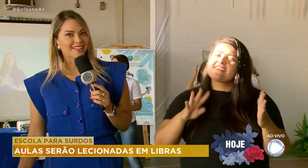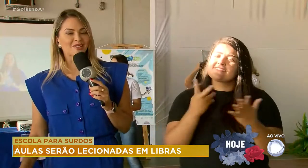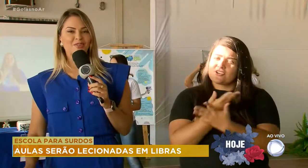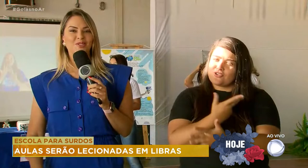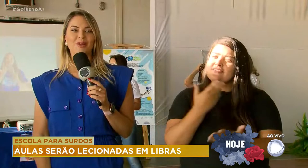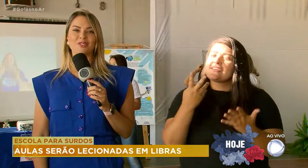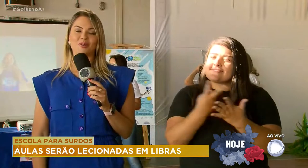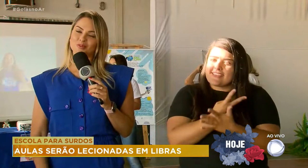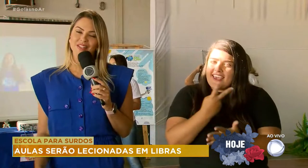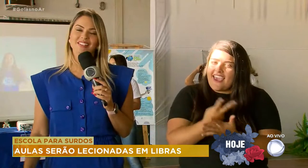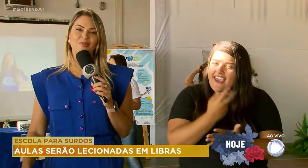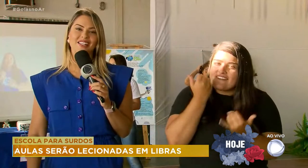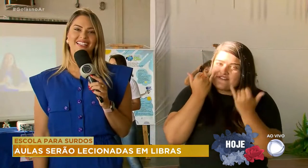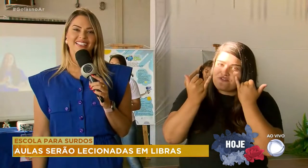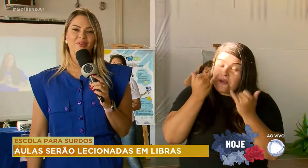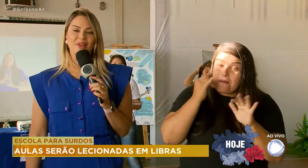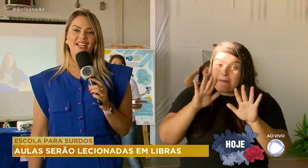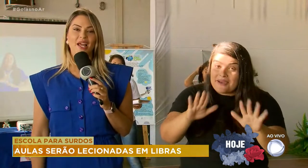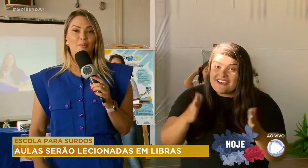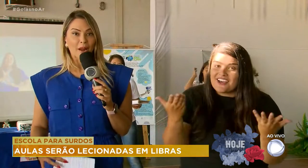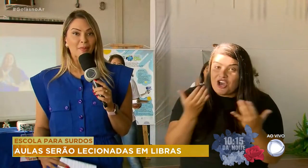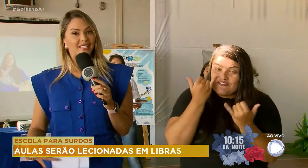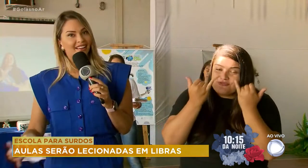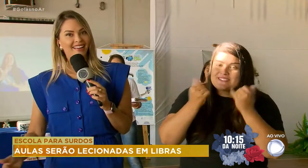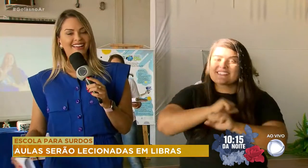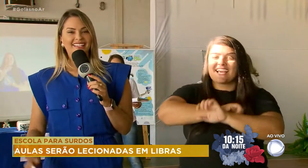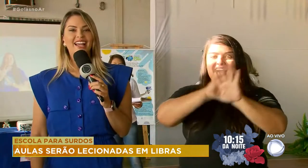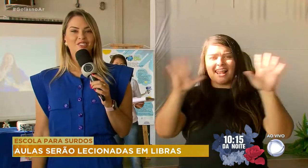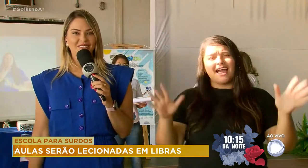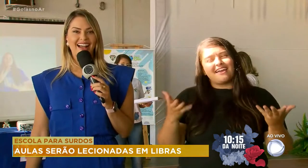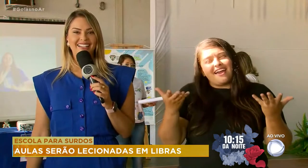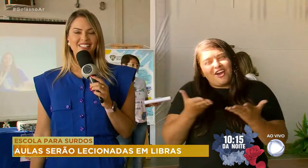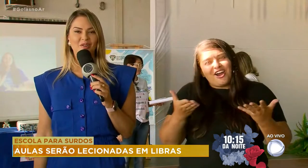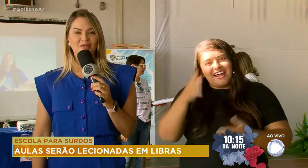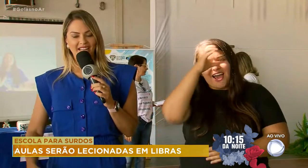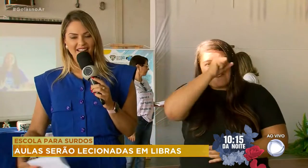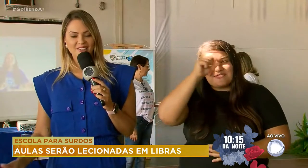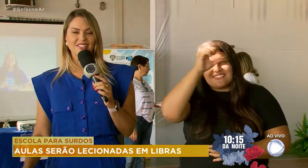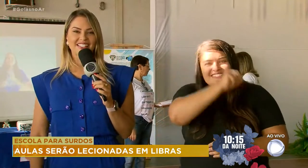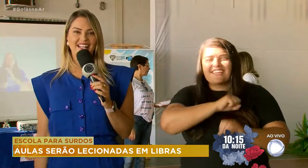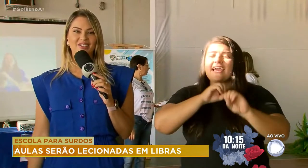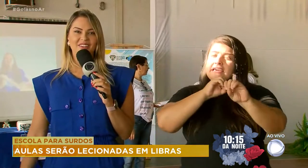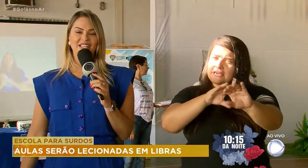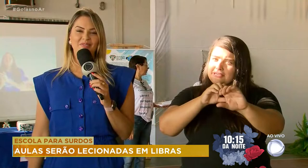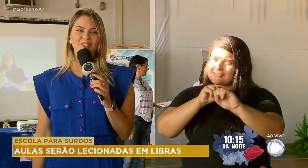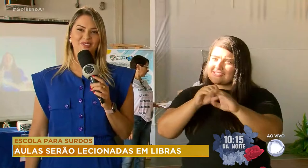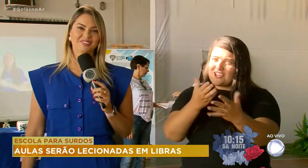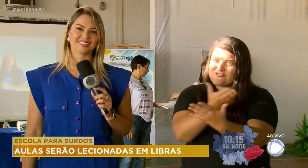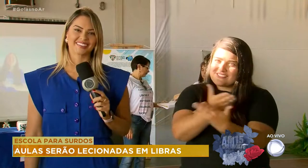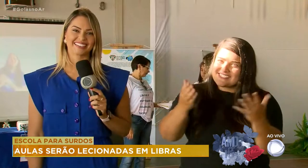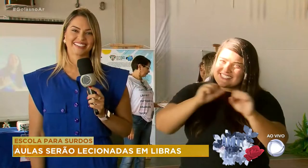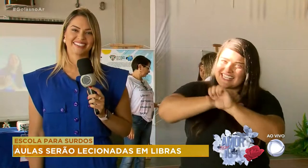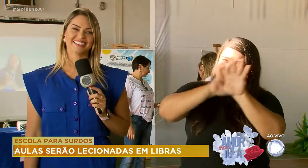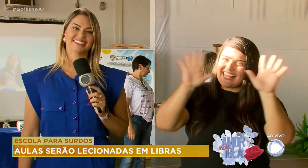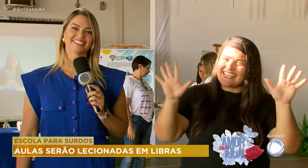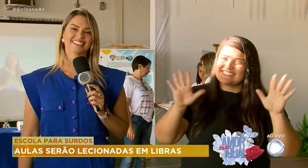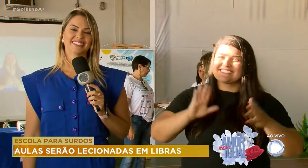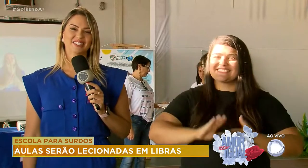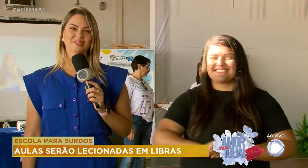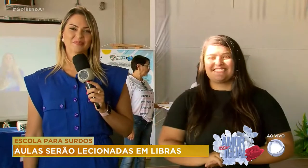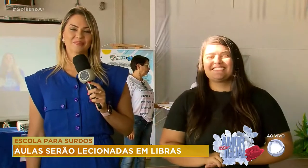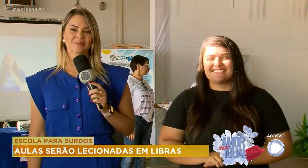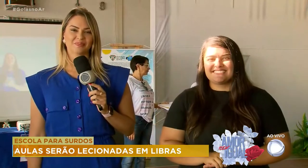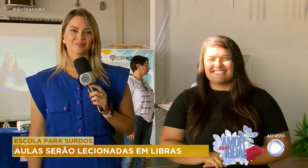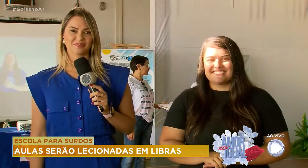de comunicação com as pessoas. Mas estamos aqui também para aprender e ajudar nessa comunicação e ensinar também, né, Manu? Que bacana,